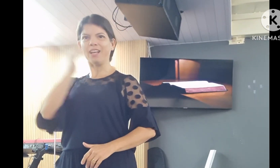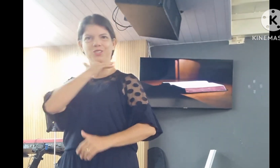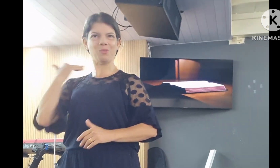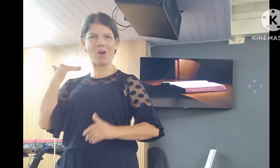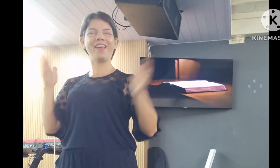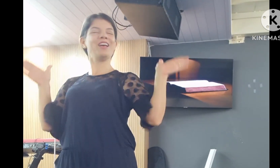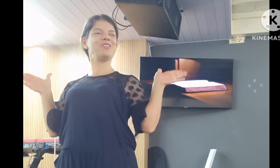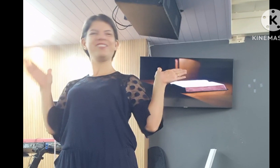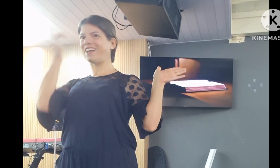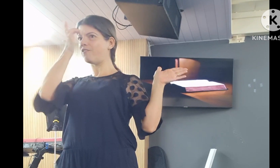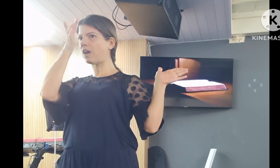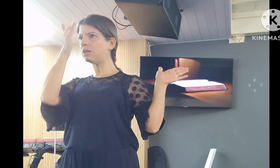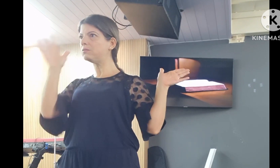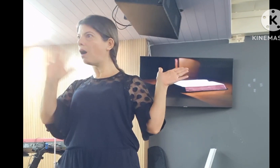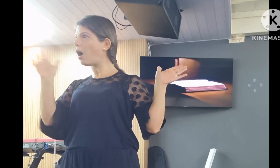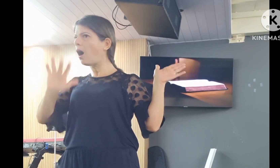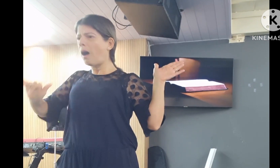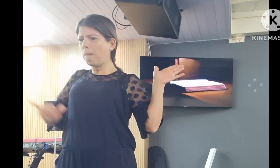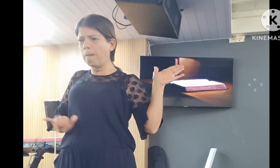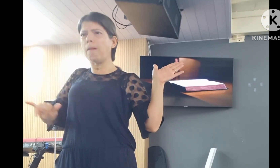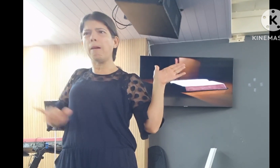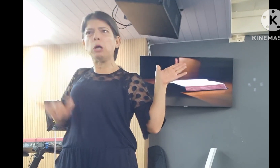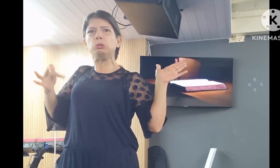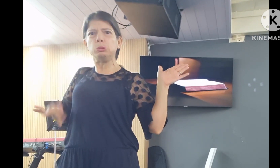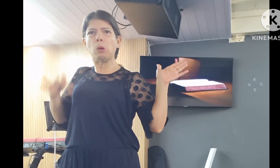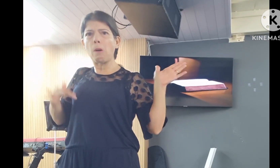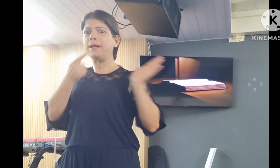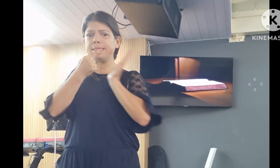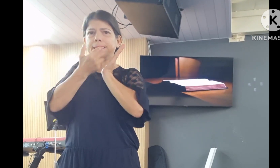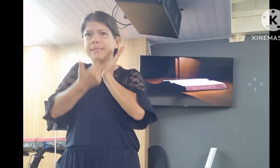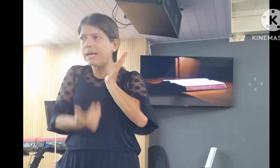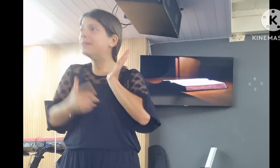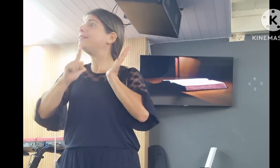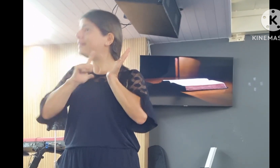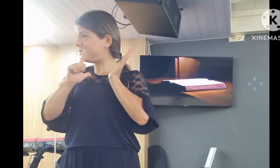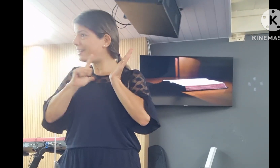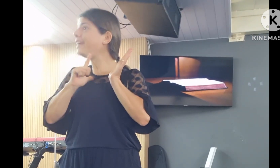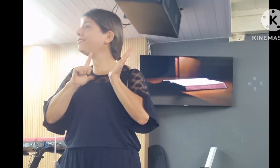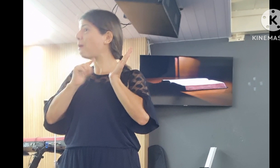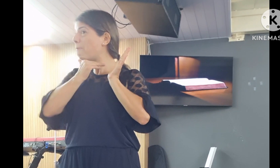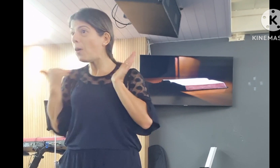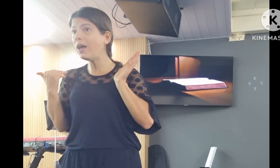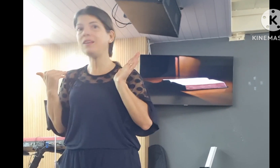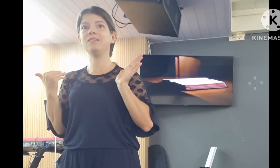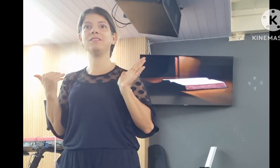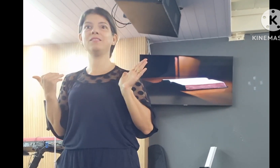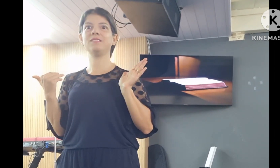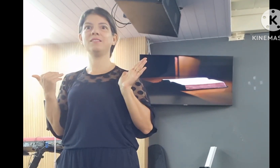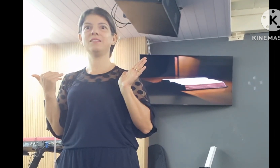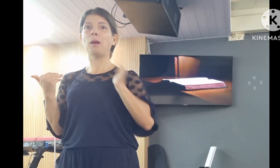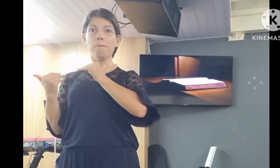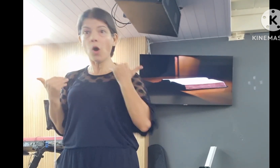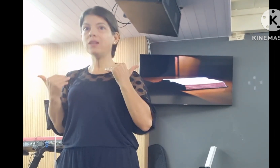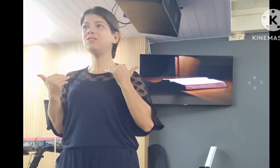Deus disse lá para Adão: ó, se você comer, morre. Então o pagamento da dívida era